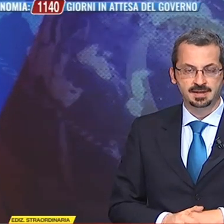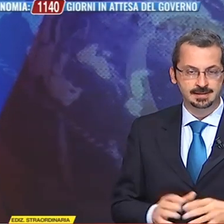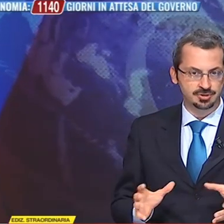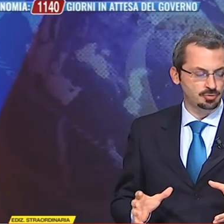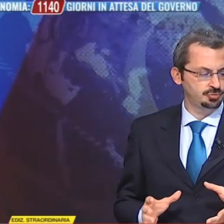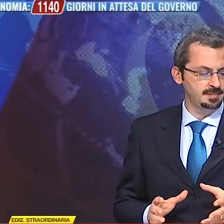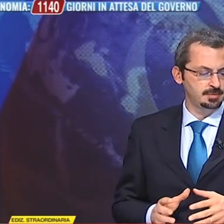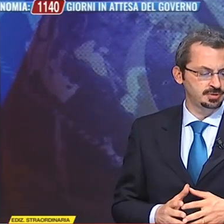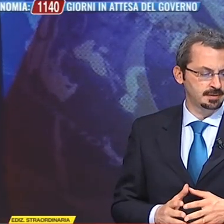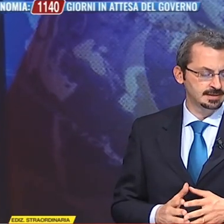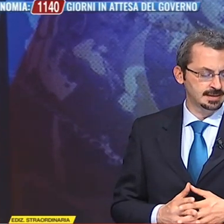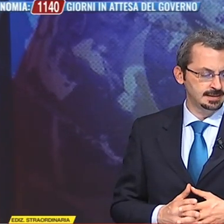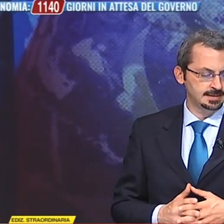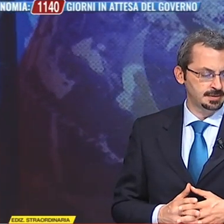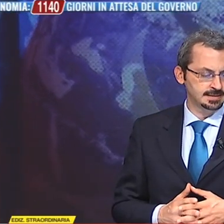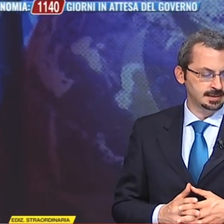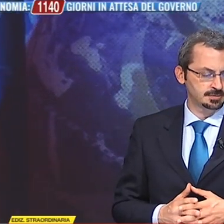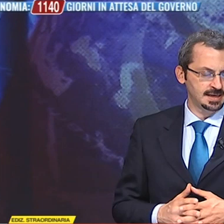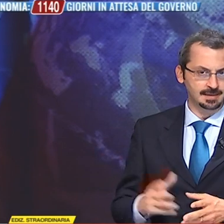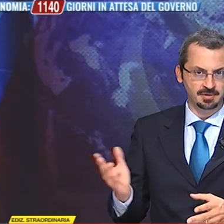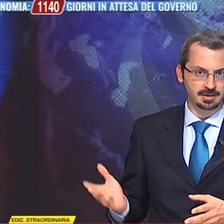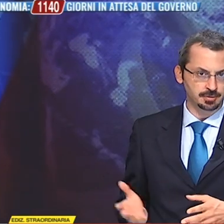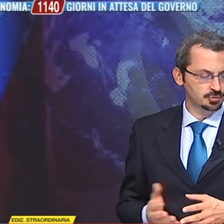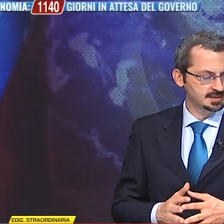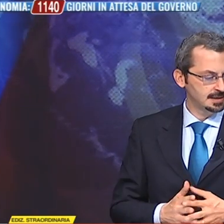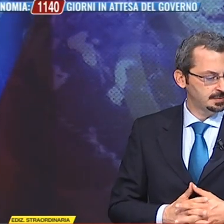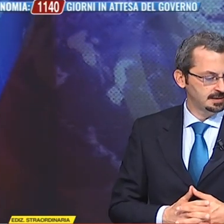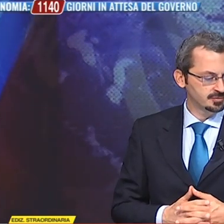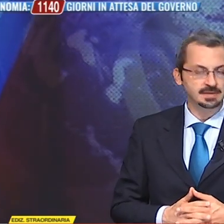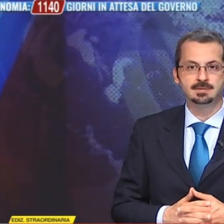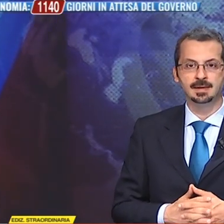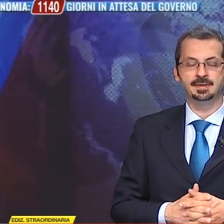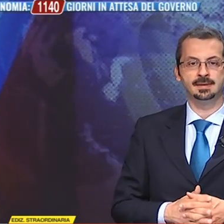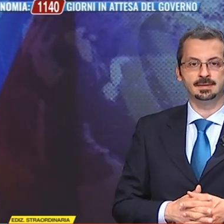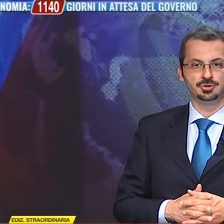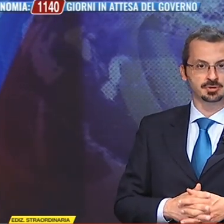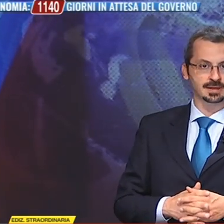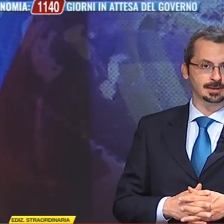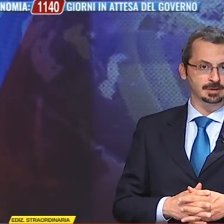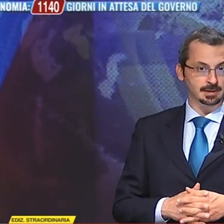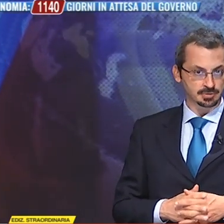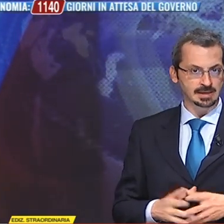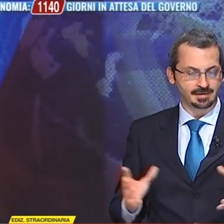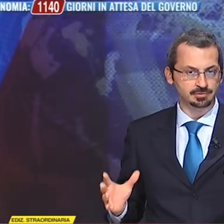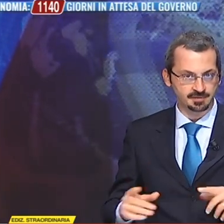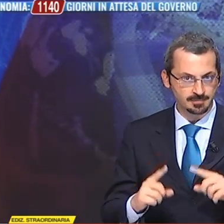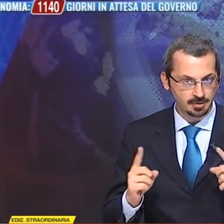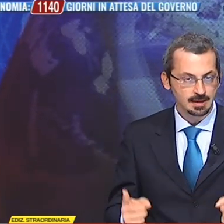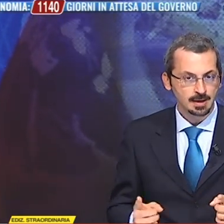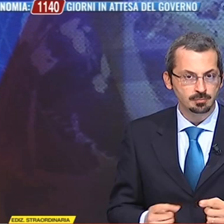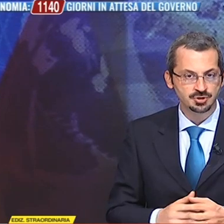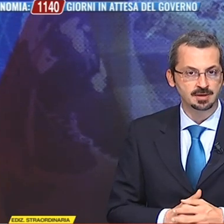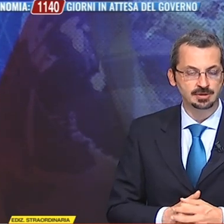Rieccoci in diretta, sono gli ultimi minuti di questa edizione straordinaria, poi vi ricordo come sempre l'informazione a partire dalle 18.30 con il telegiornale del Veneto,